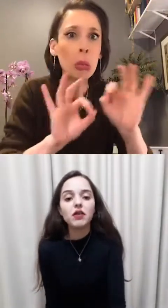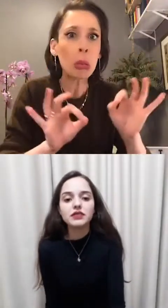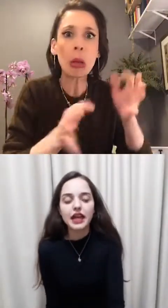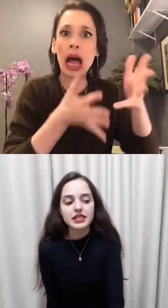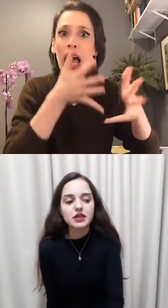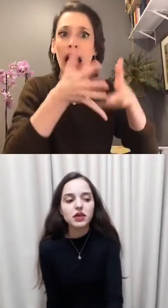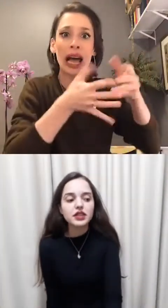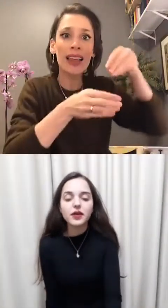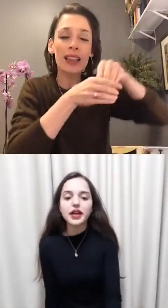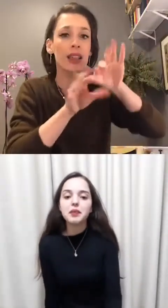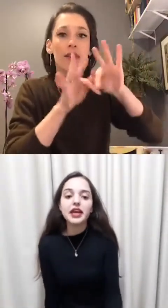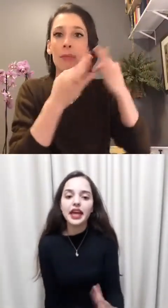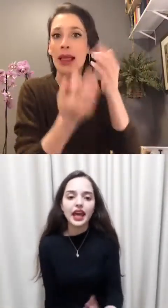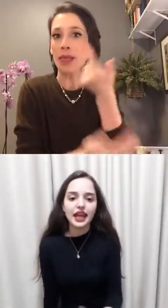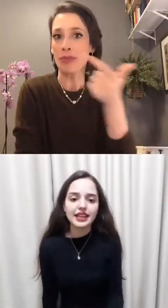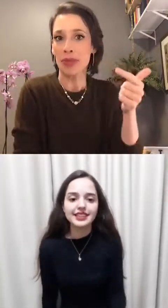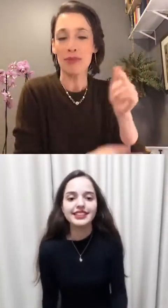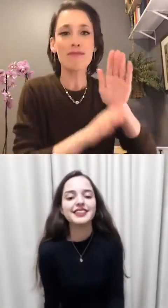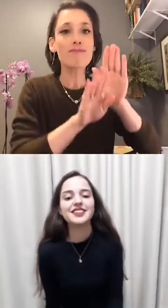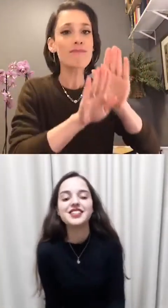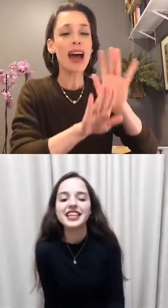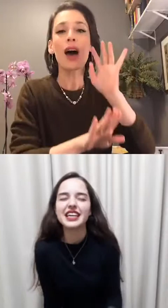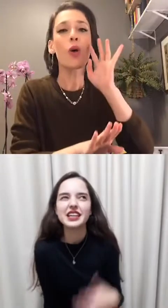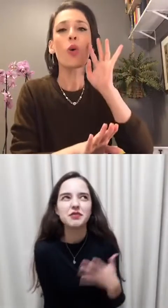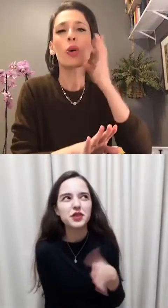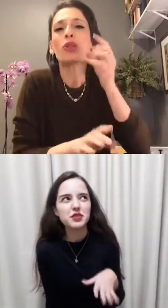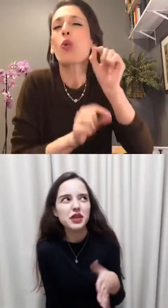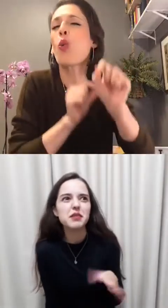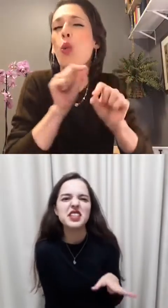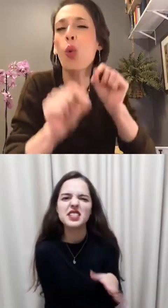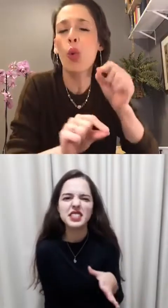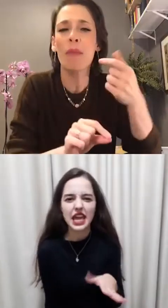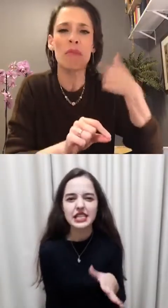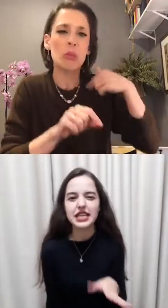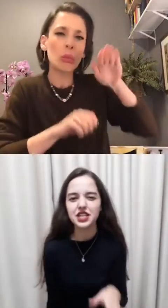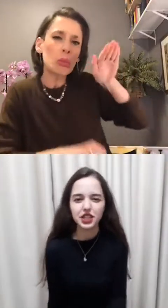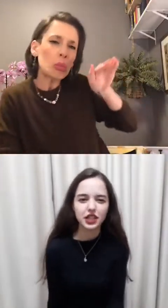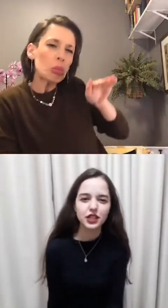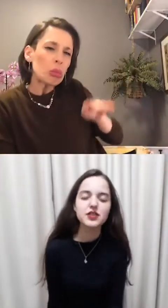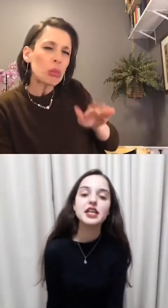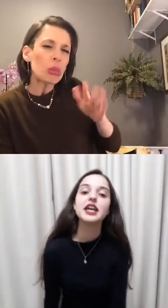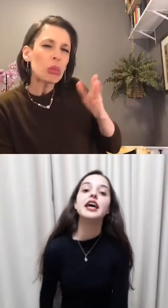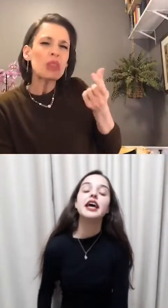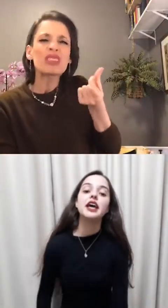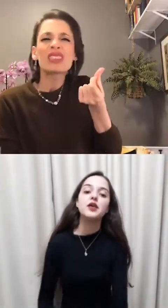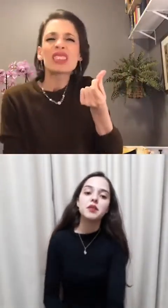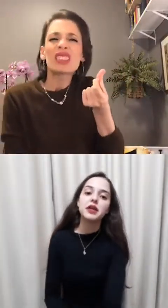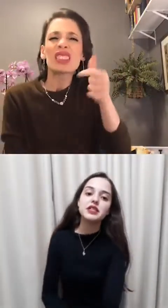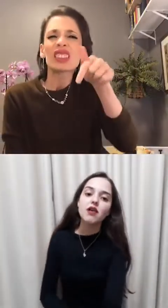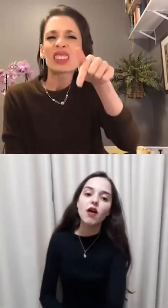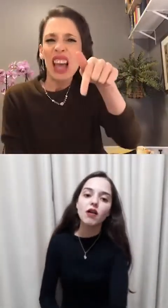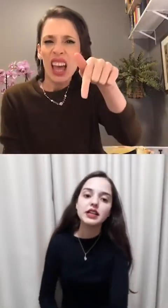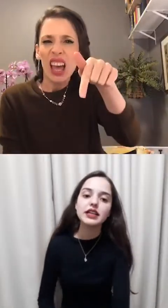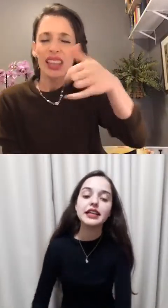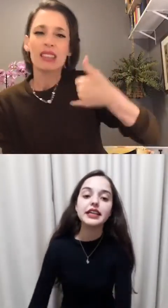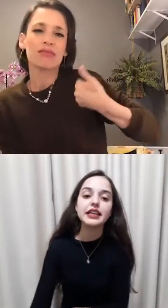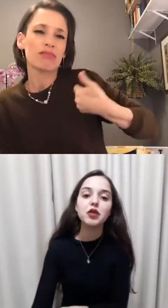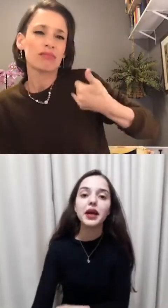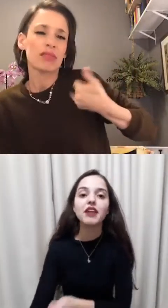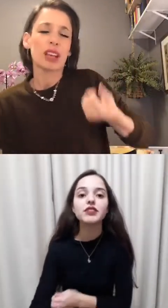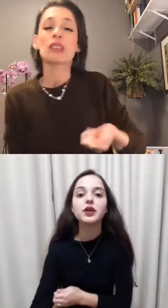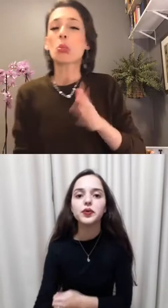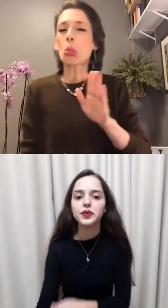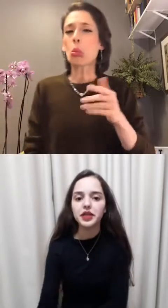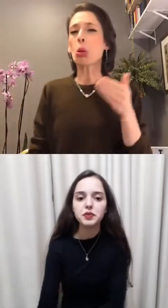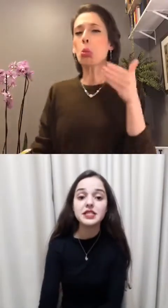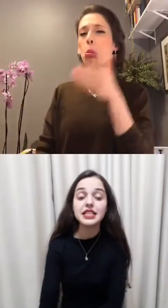que acontece? Quando eu era pequena, quando eu tinha aproximadamente uns 6, 7 anos, eu ia para a escola e eu